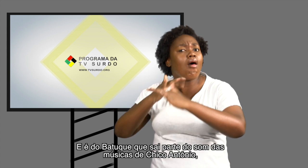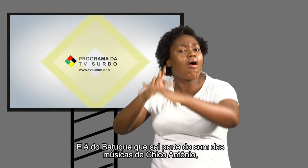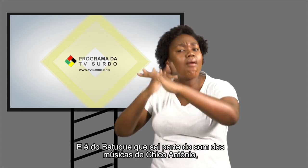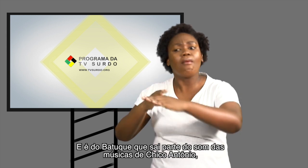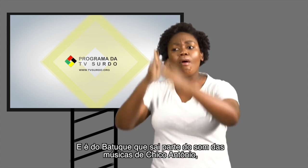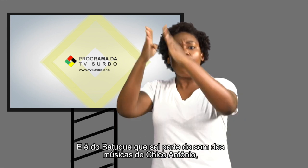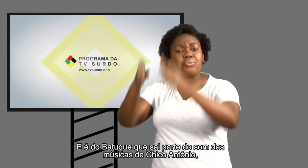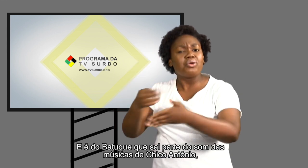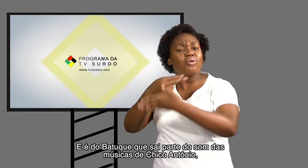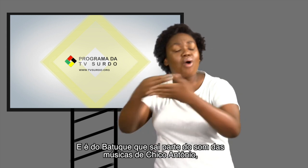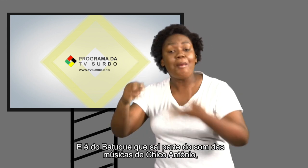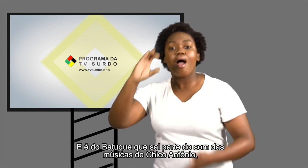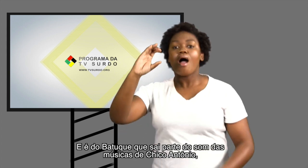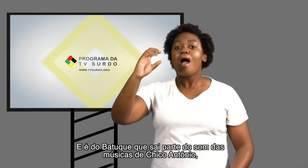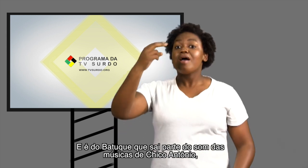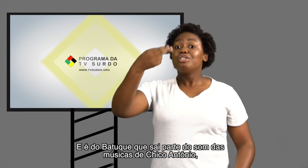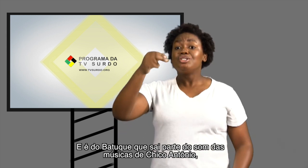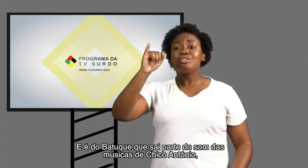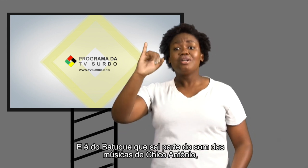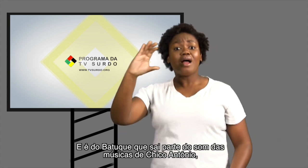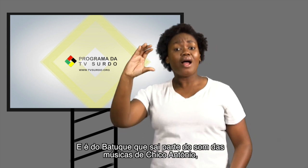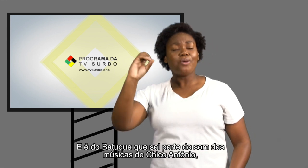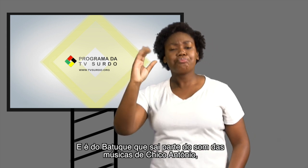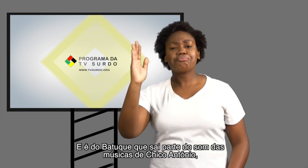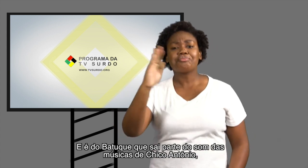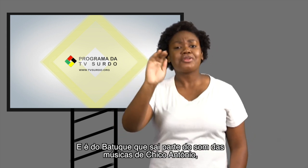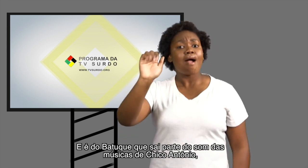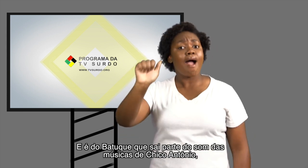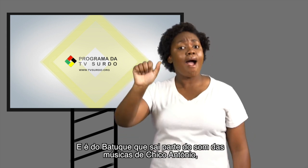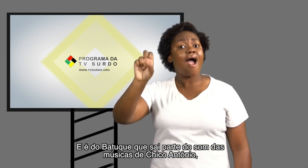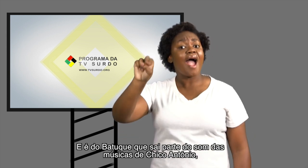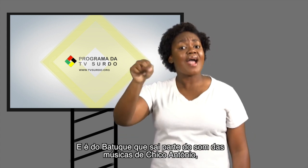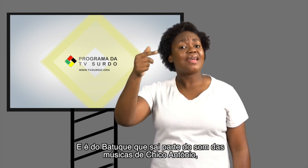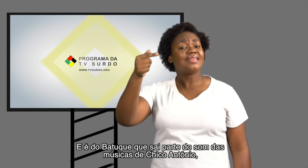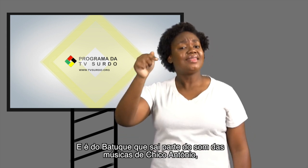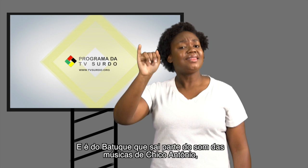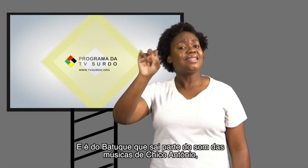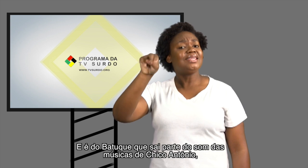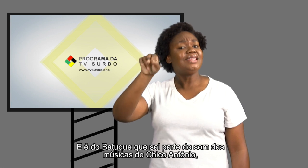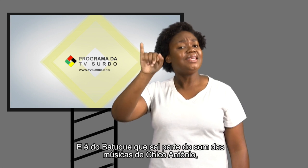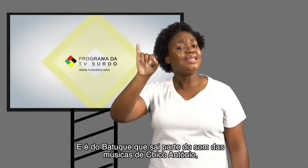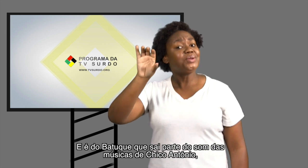E é do batuque que sai parte do som das músicas de Chico Antônio.